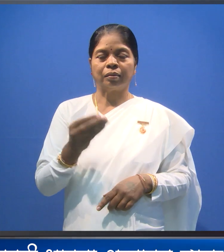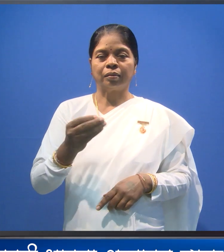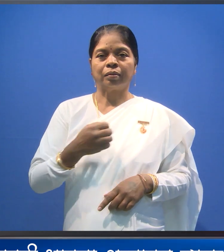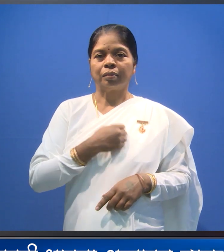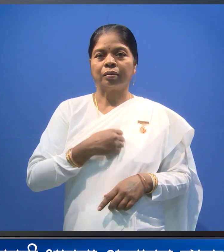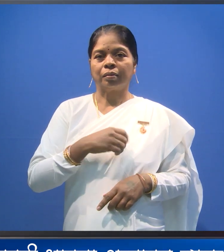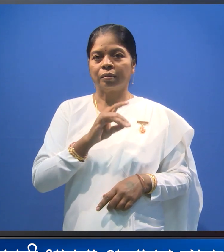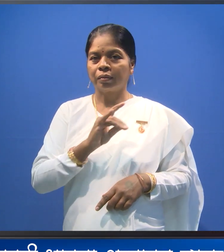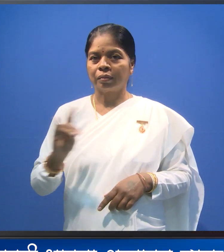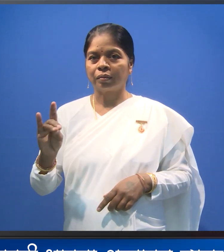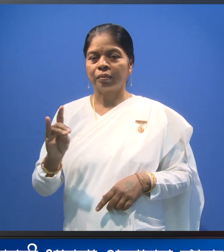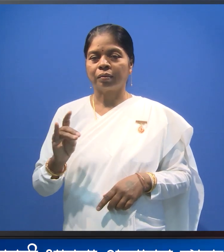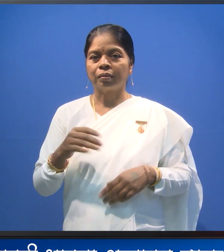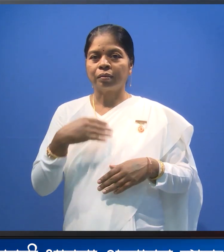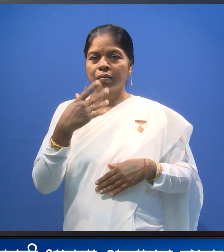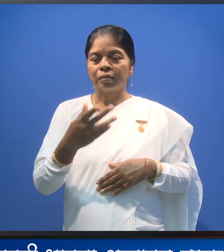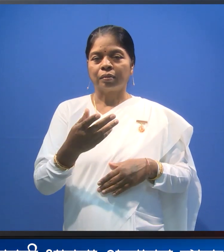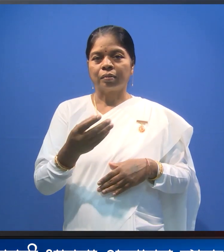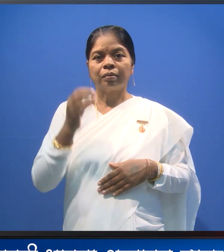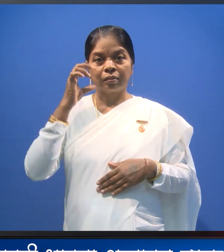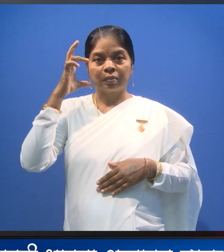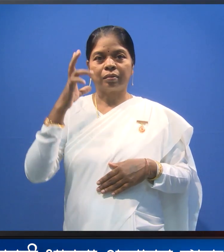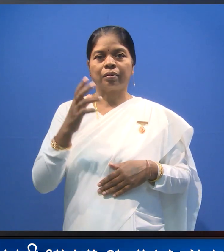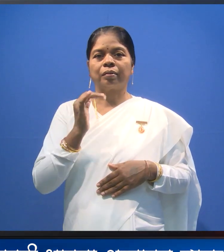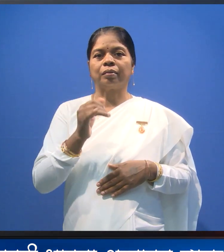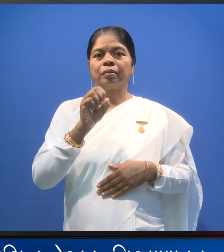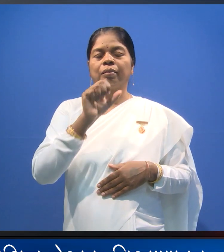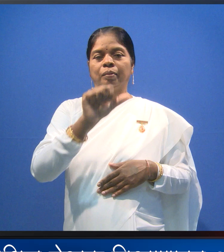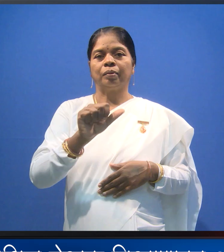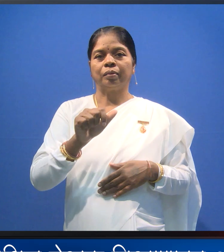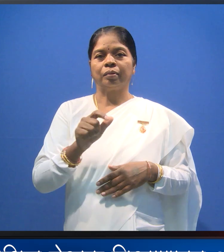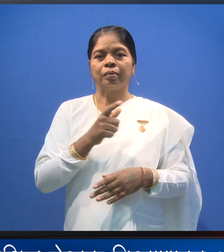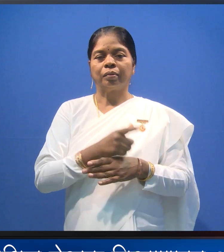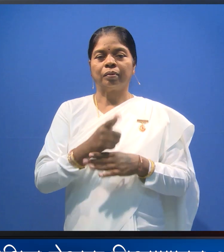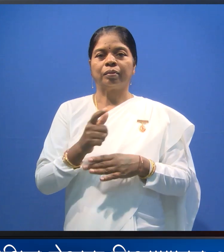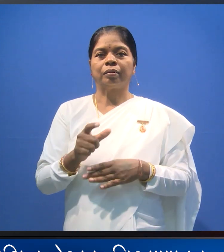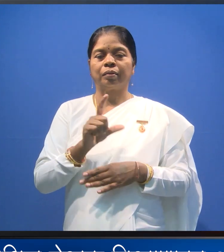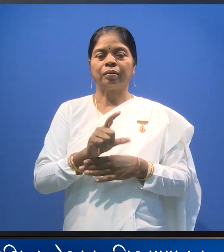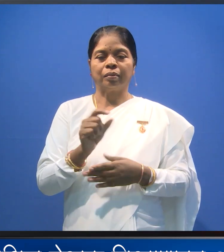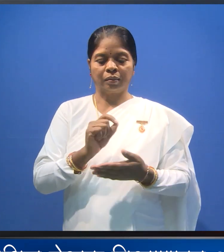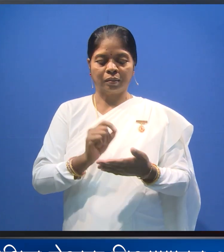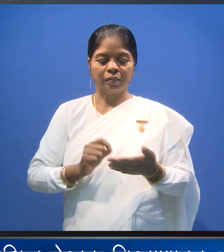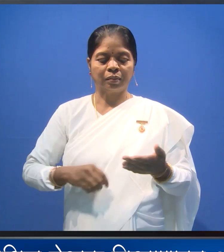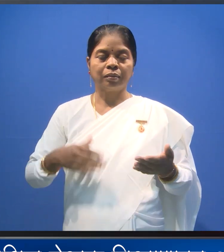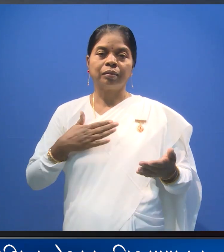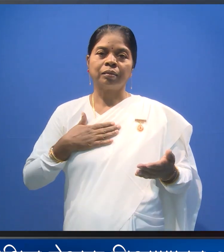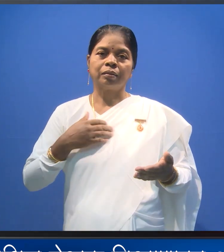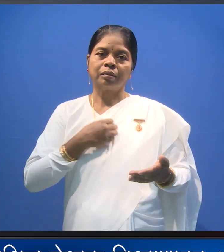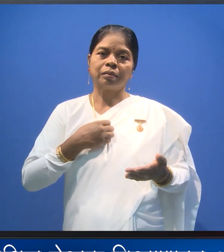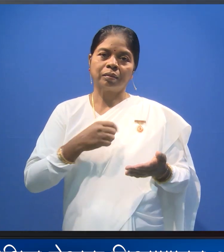भावना शब्दातून व्यक्त करणे थोडे कठीण असते. प्रसिद्ध लेखक लिखाणातून आपल्या